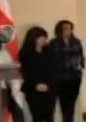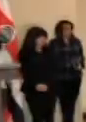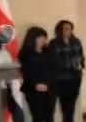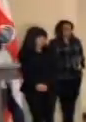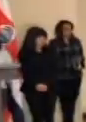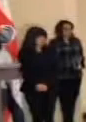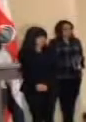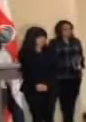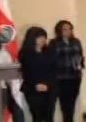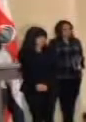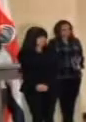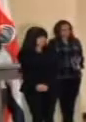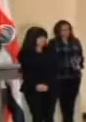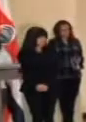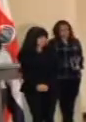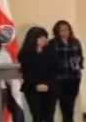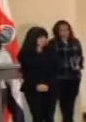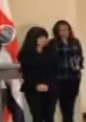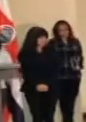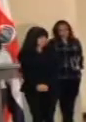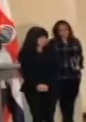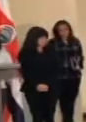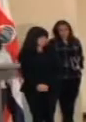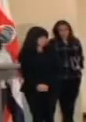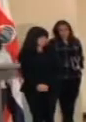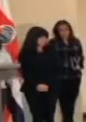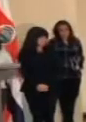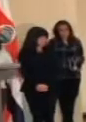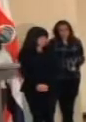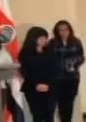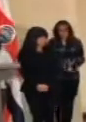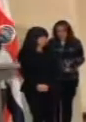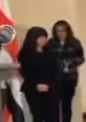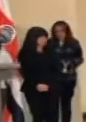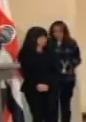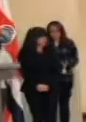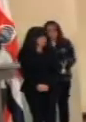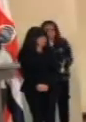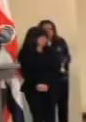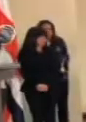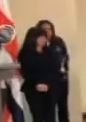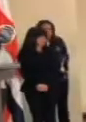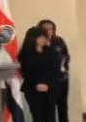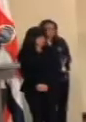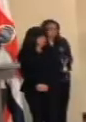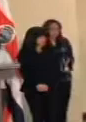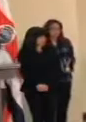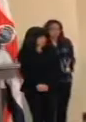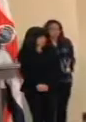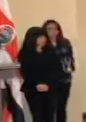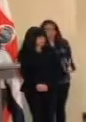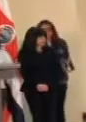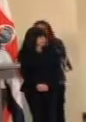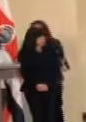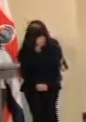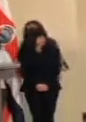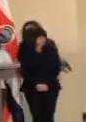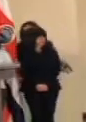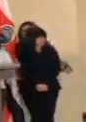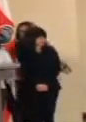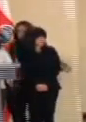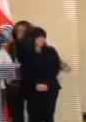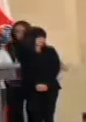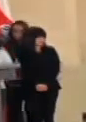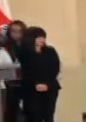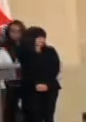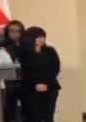a caminar grandes extensiones de camino, atravesar ríos y todo lo que con esto lleva, lo